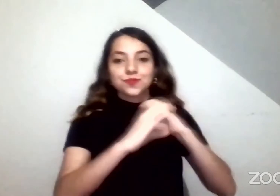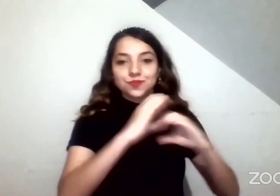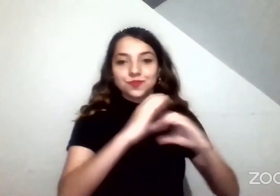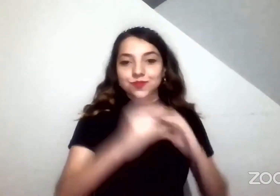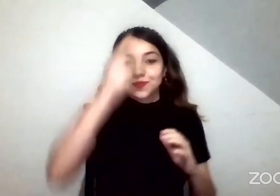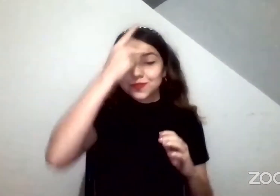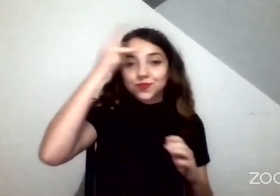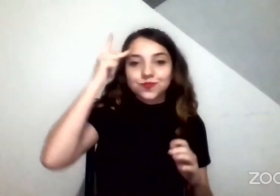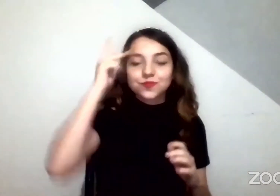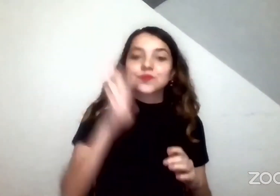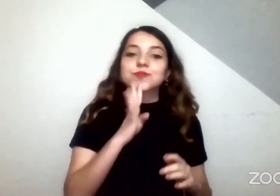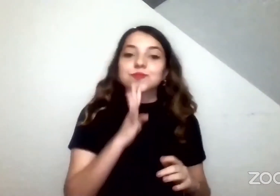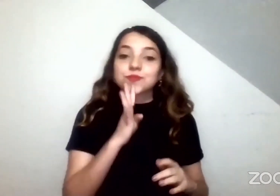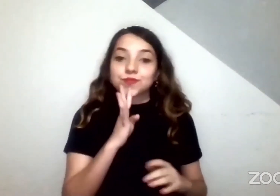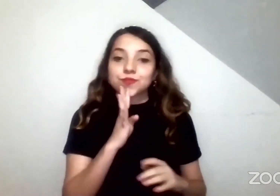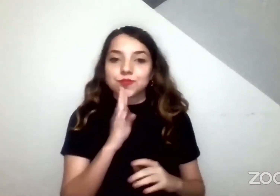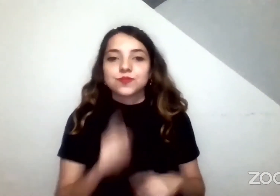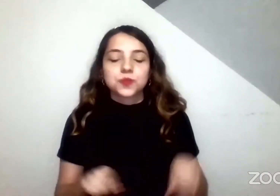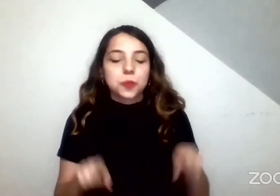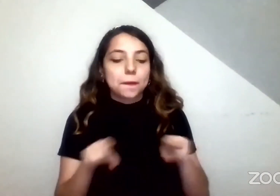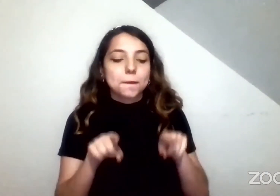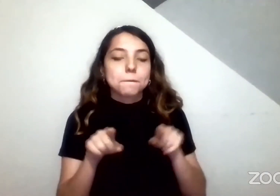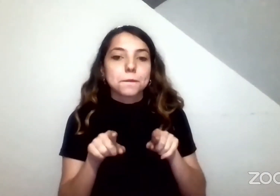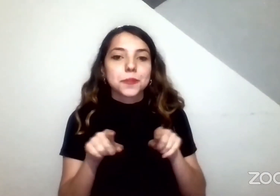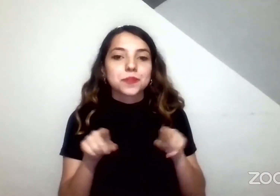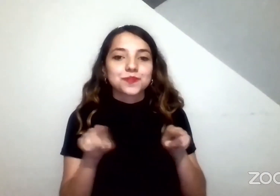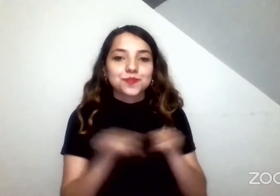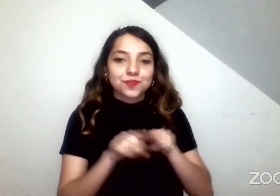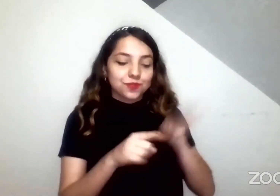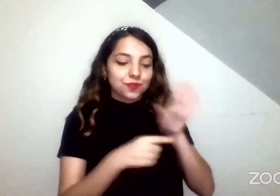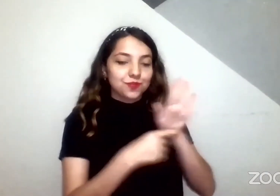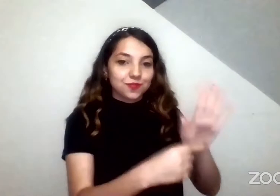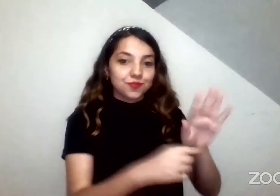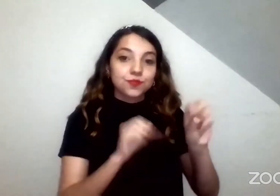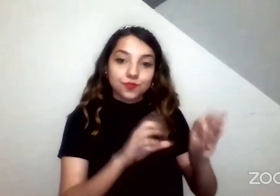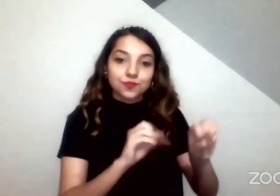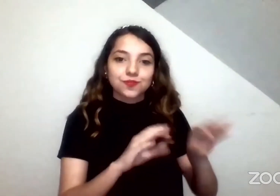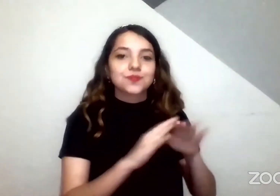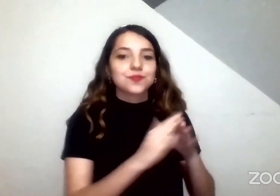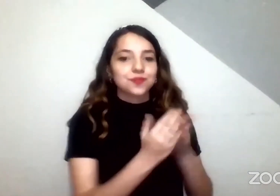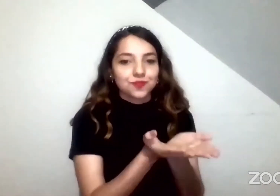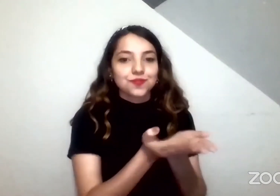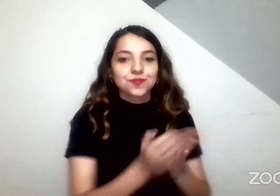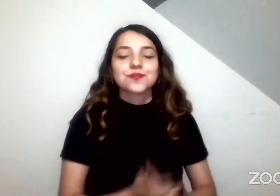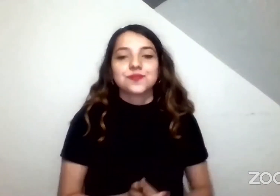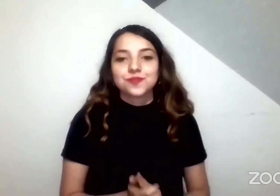de conversar, me comunicar e conhecer as pessoas. Também ajudar e ensinar a Bíblia.